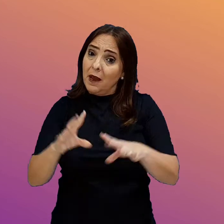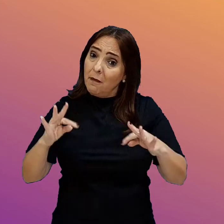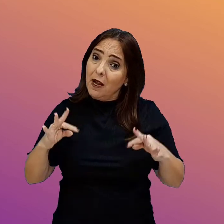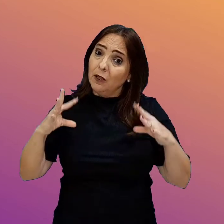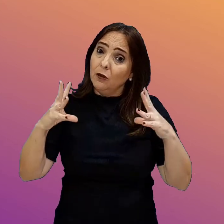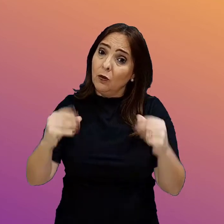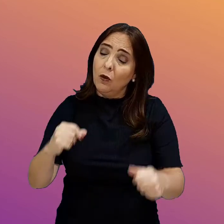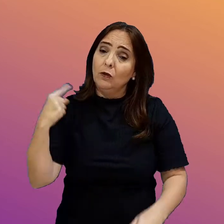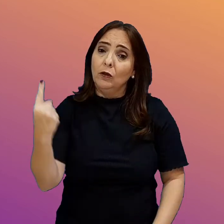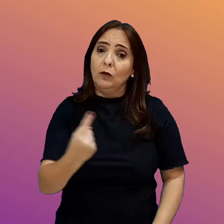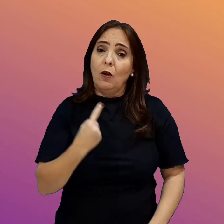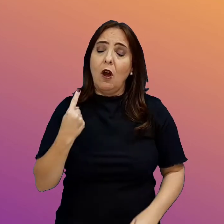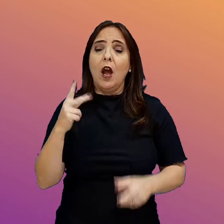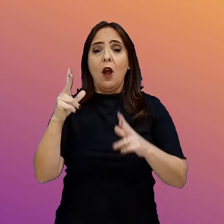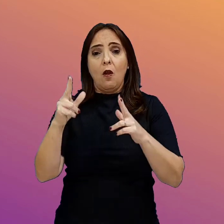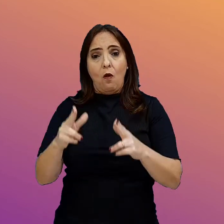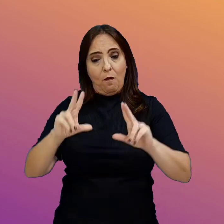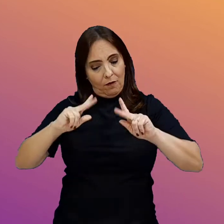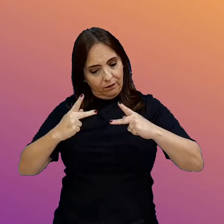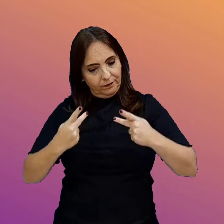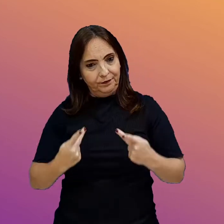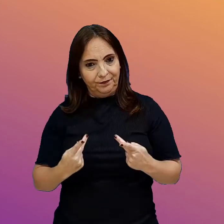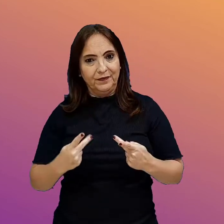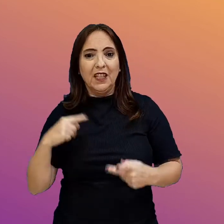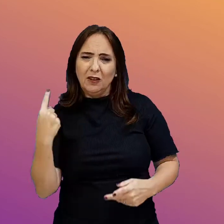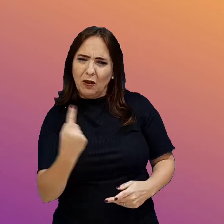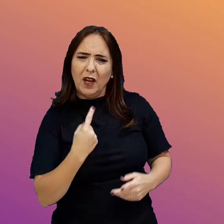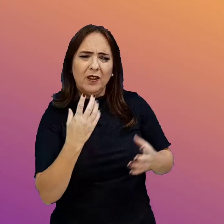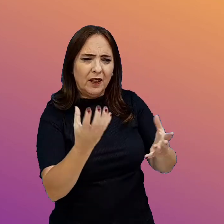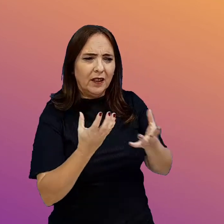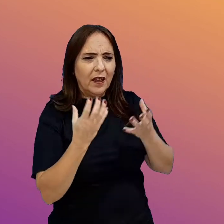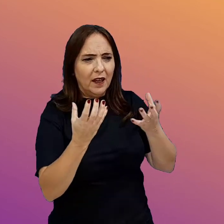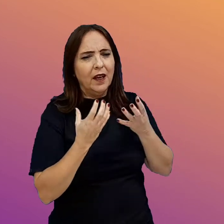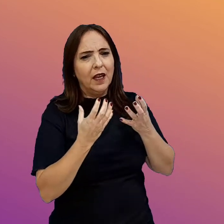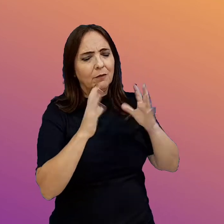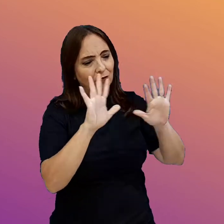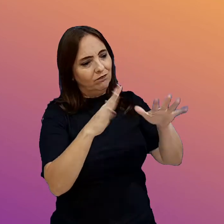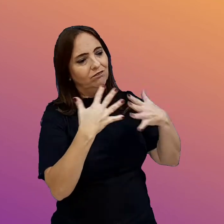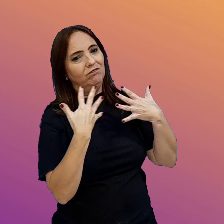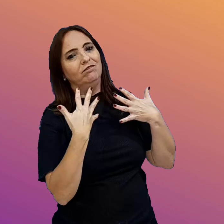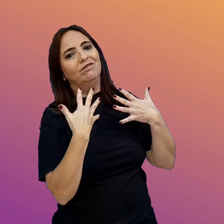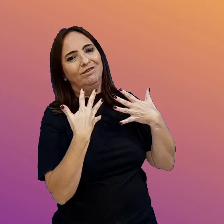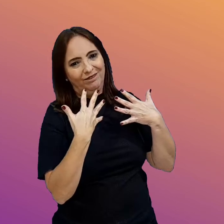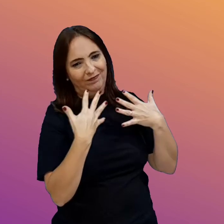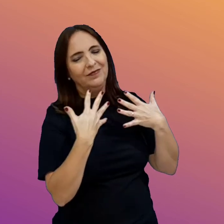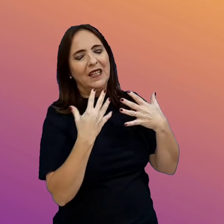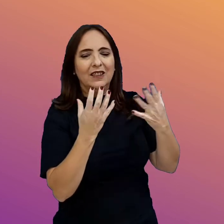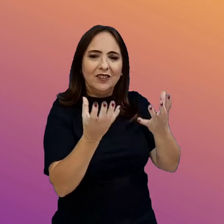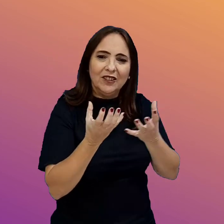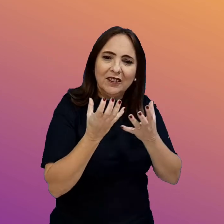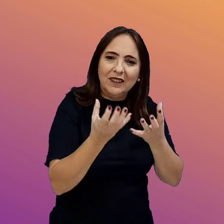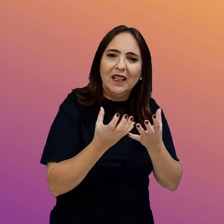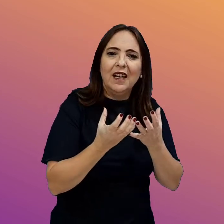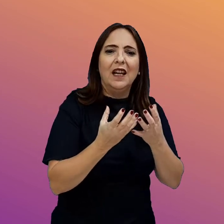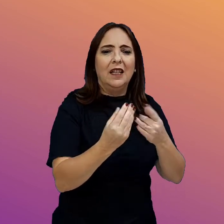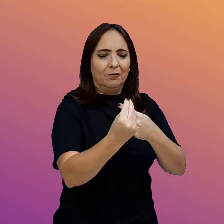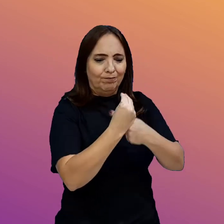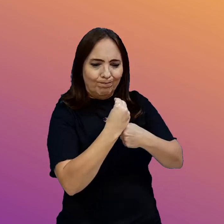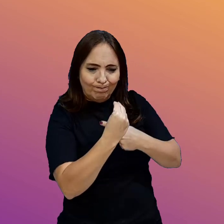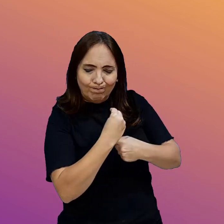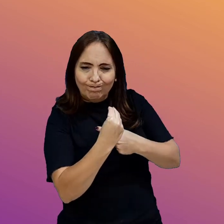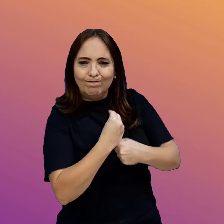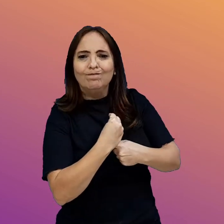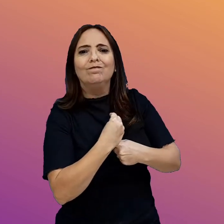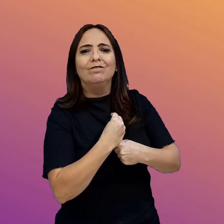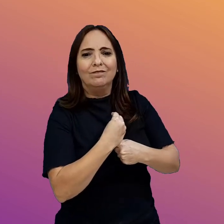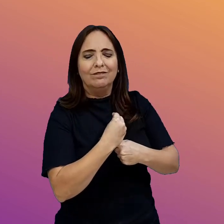seres humanos. A gente quer ser ouvido, a gente quer ter atenção, a gente quer que o outro